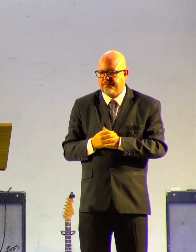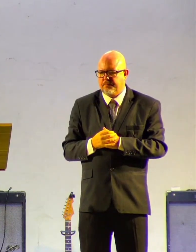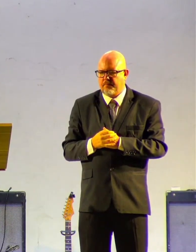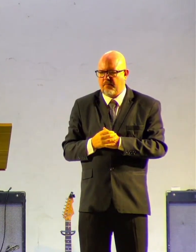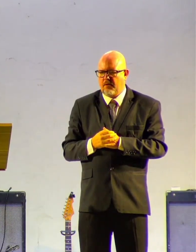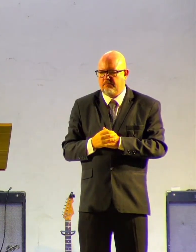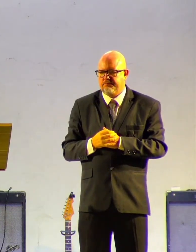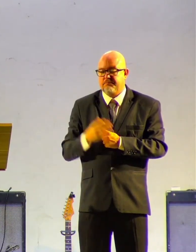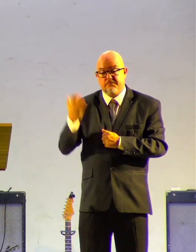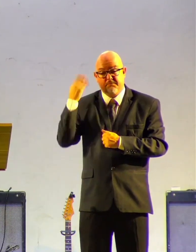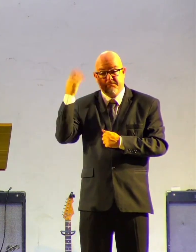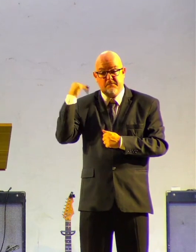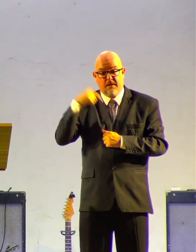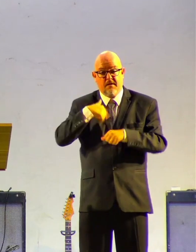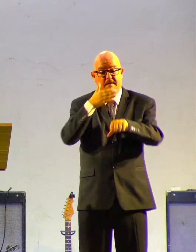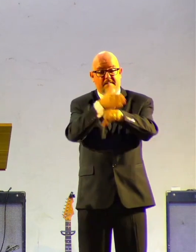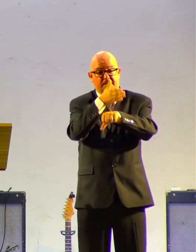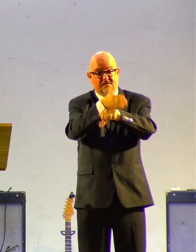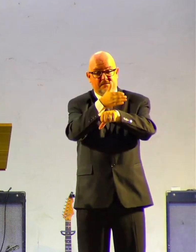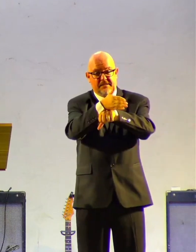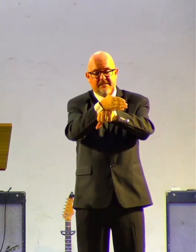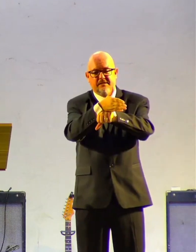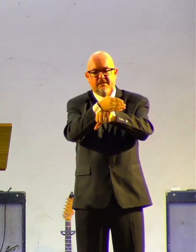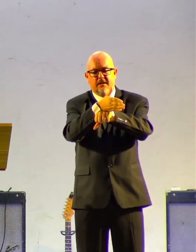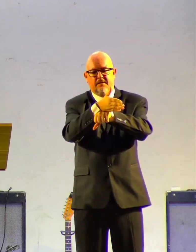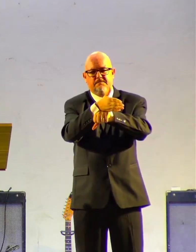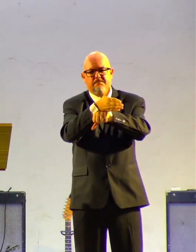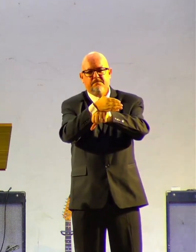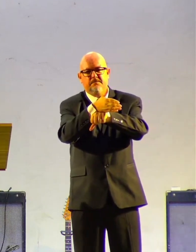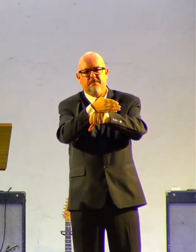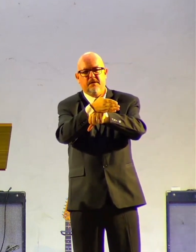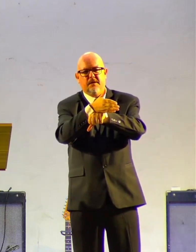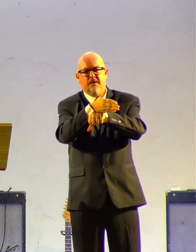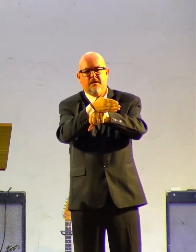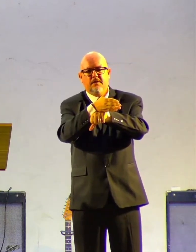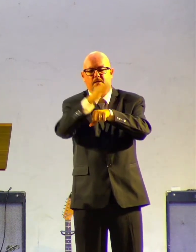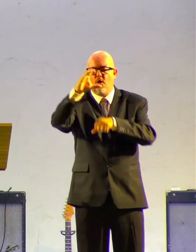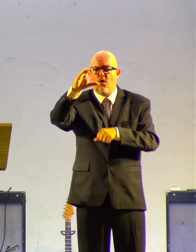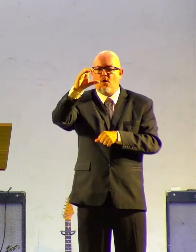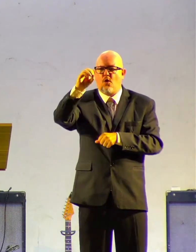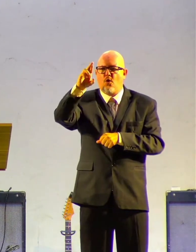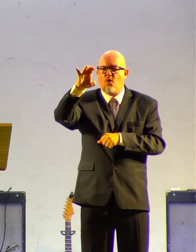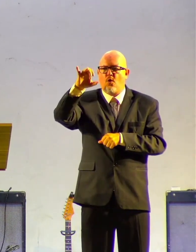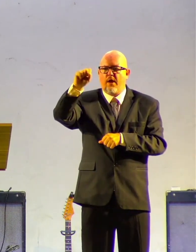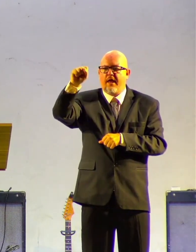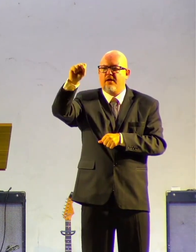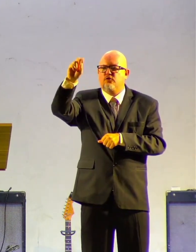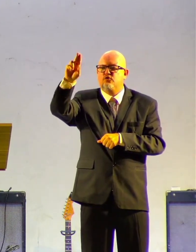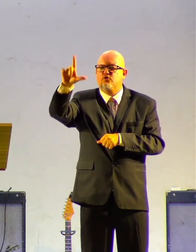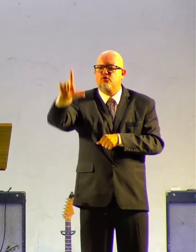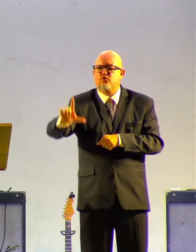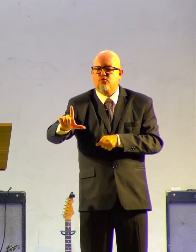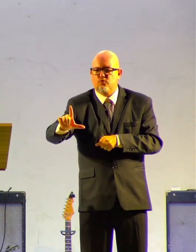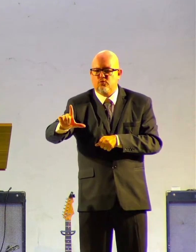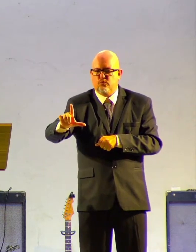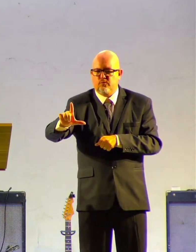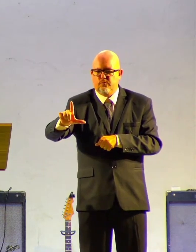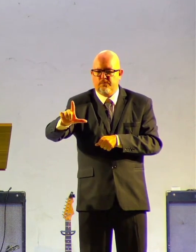Eu tive a bênção de visitar a Coreia do Sul há alguns anos.